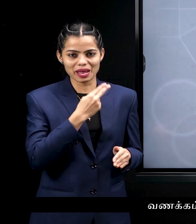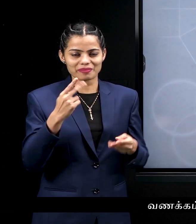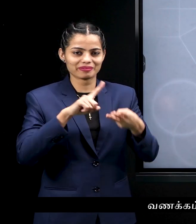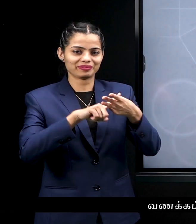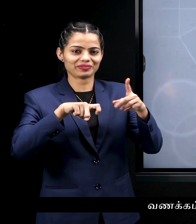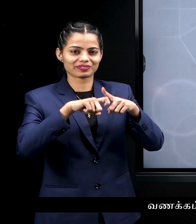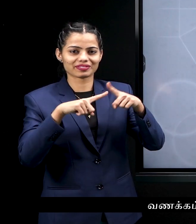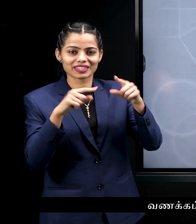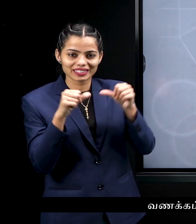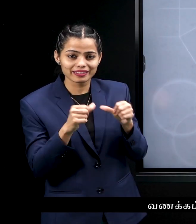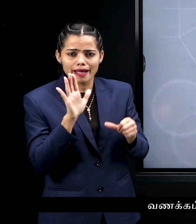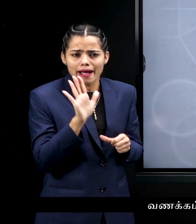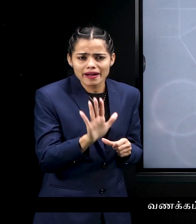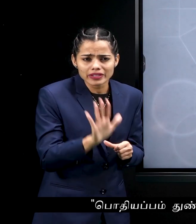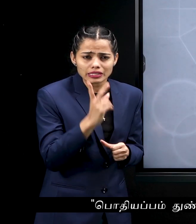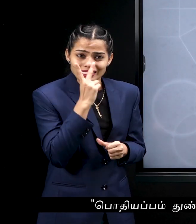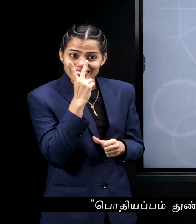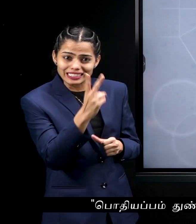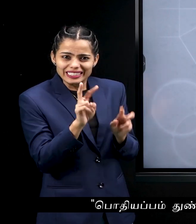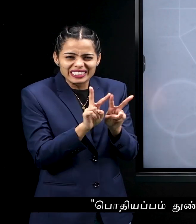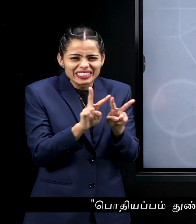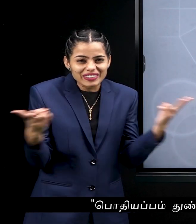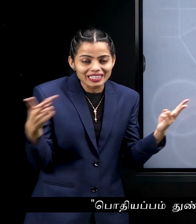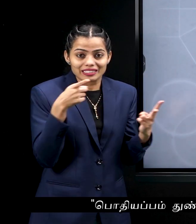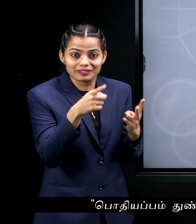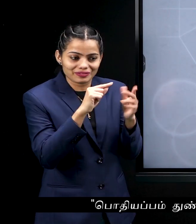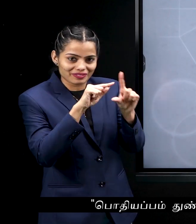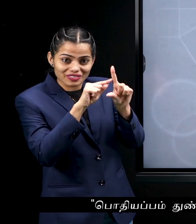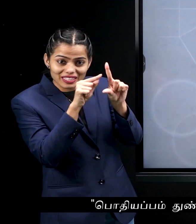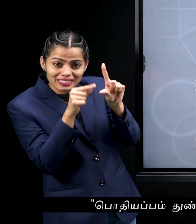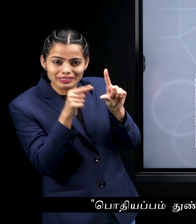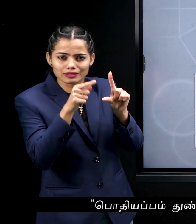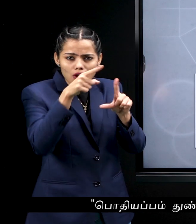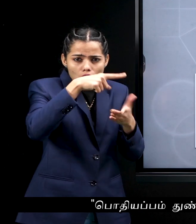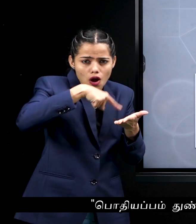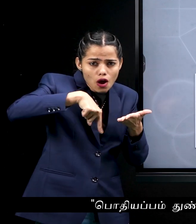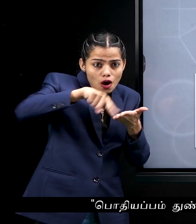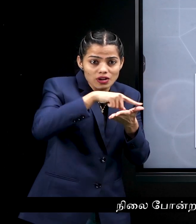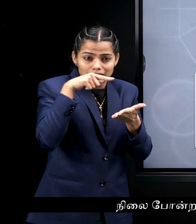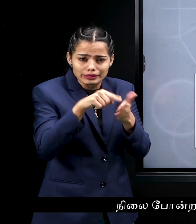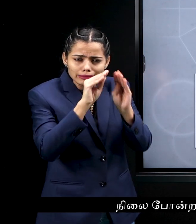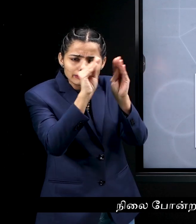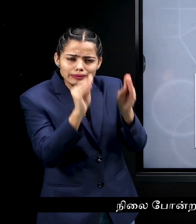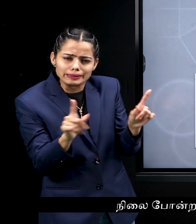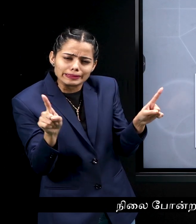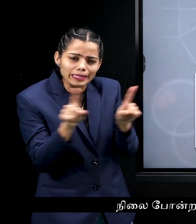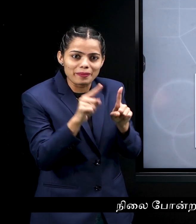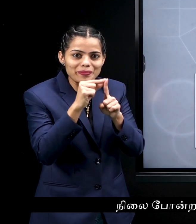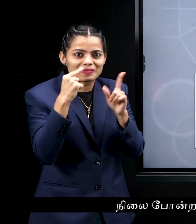செல்வங்களே! நான் கண்மணி. பொதியப்பம் துண்டின் வடிவம் அல்லது கடிகாரத்தில் உள்ள கைகளின் நிலை